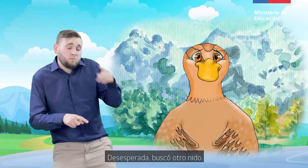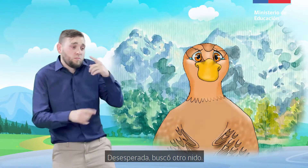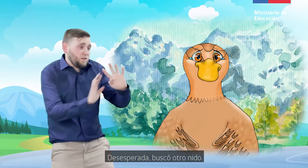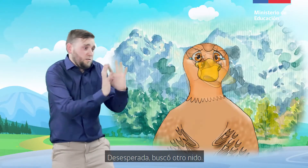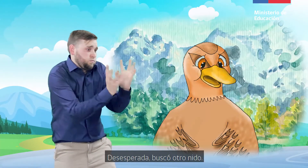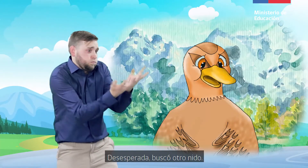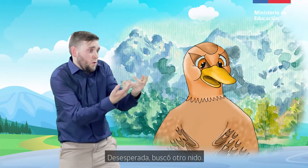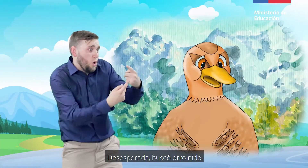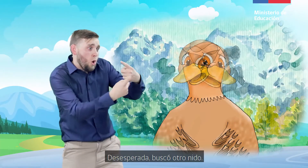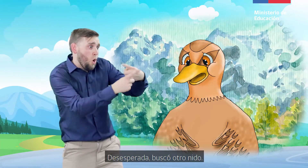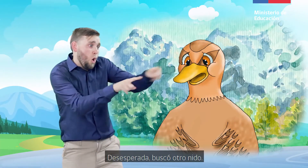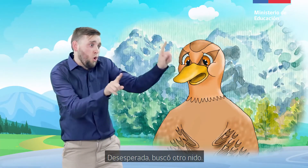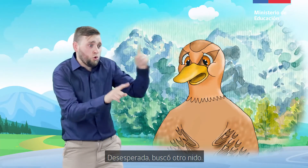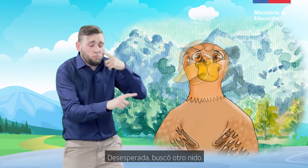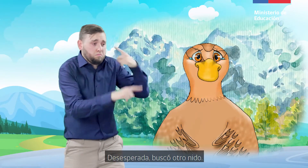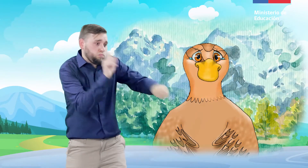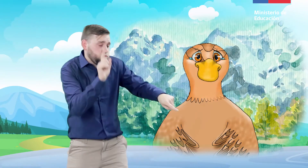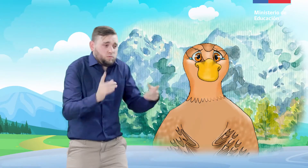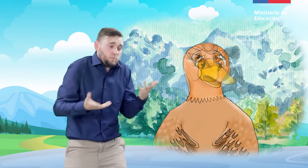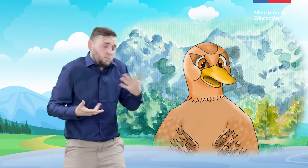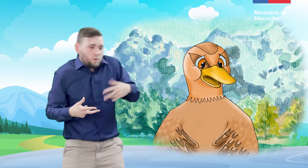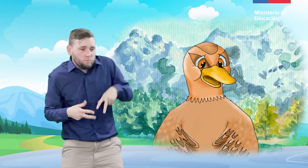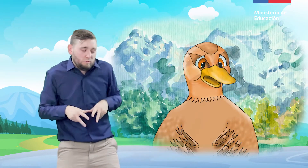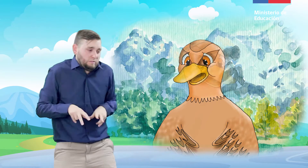Desesperada, buscó otro nido.